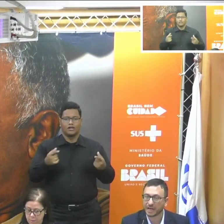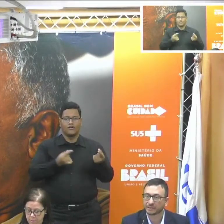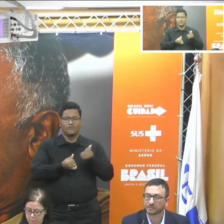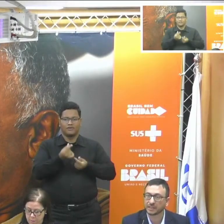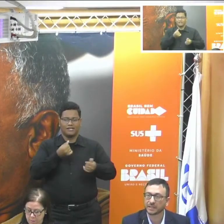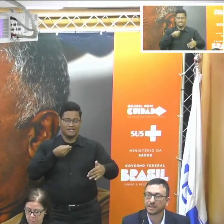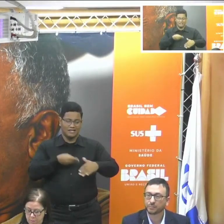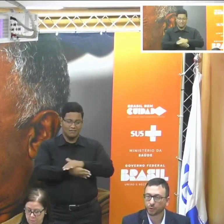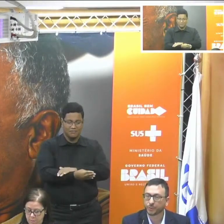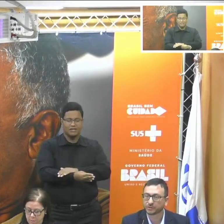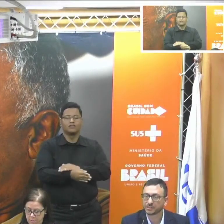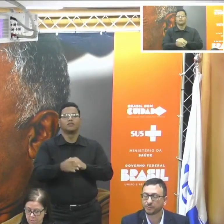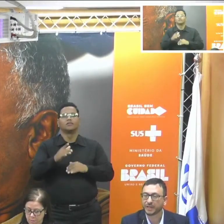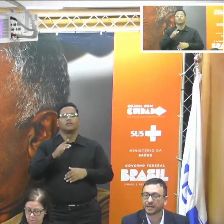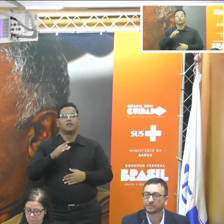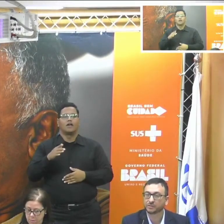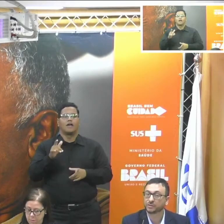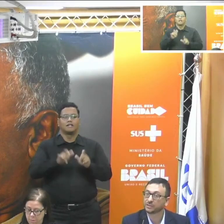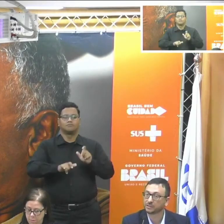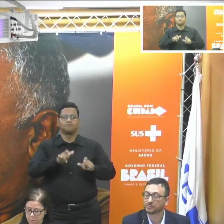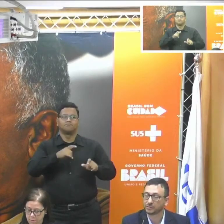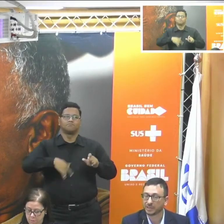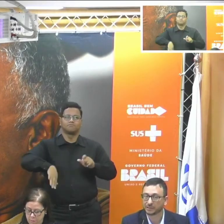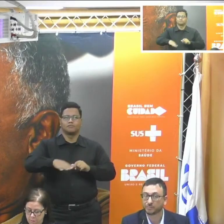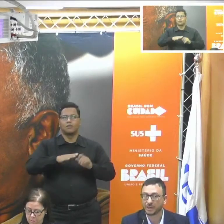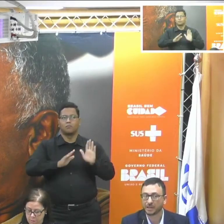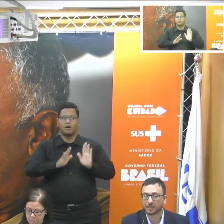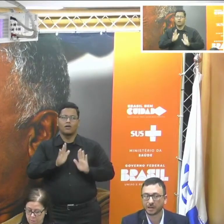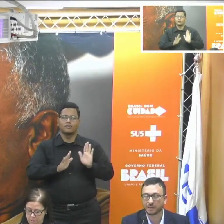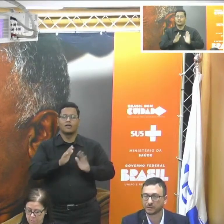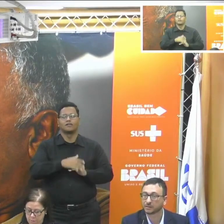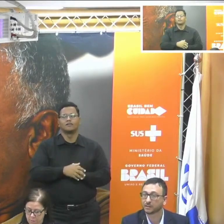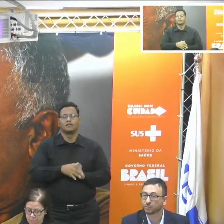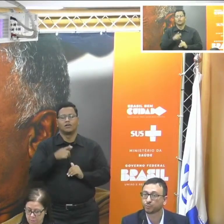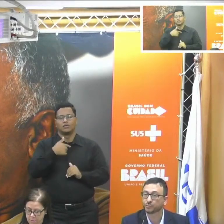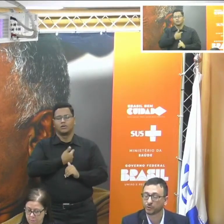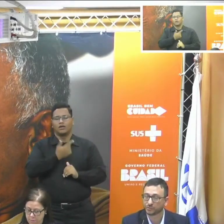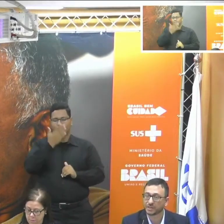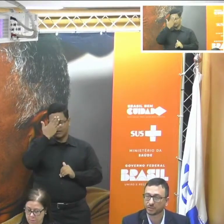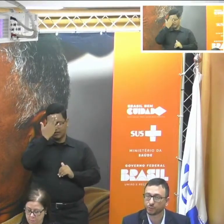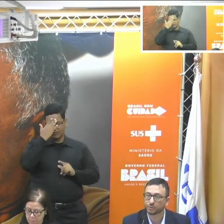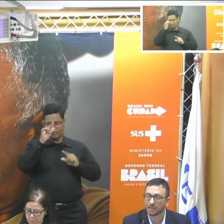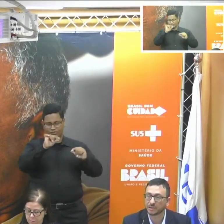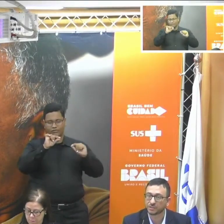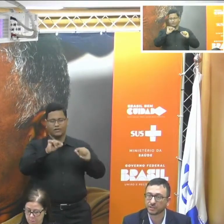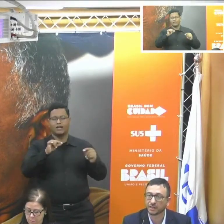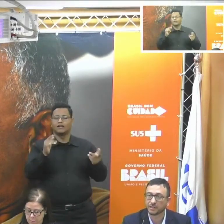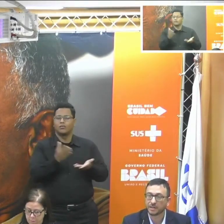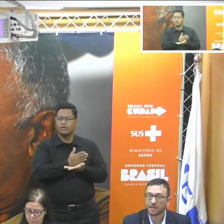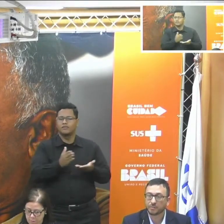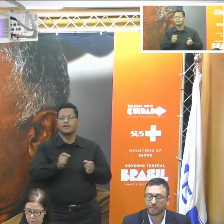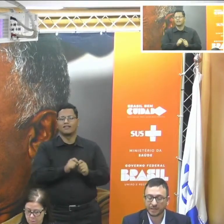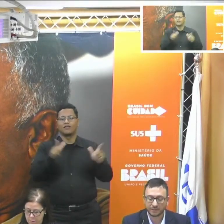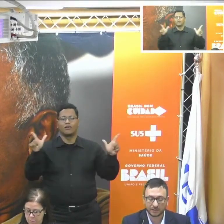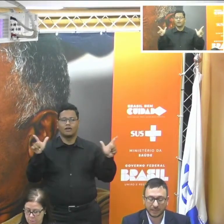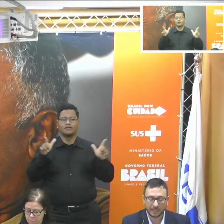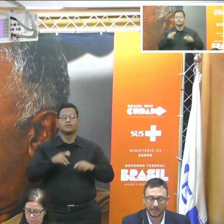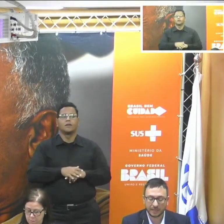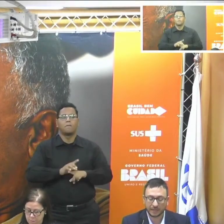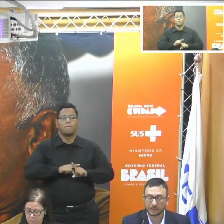vinculado né Por procedimento então a gente né também acredita que tem uma subnotificação muito grande né mas